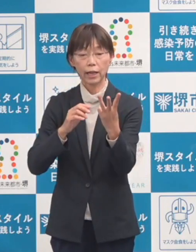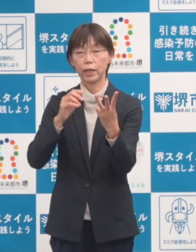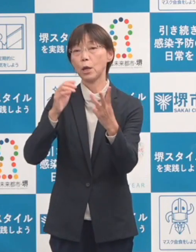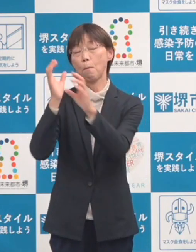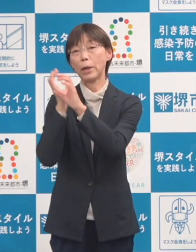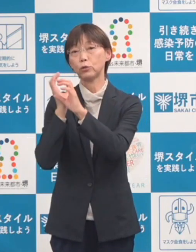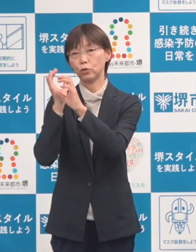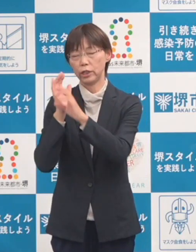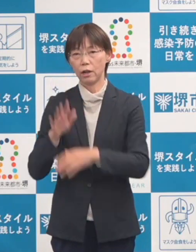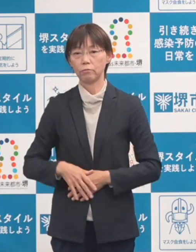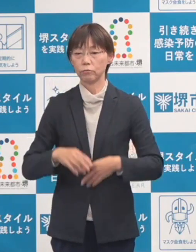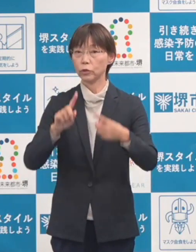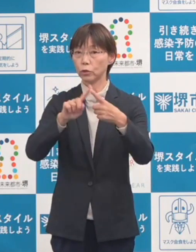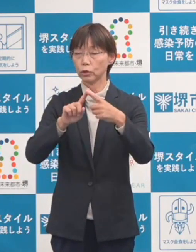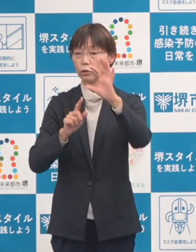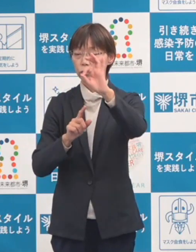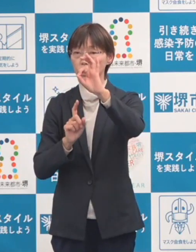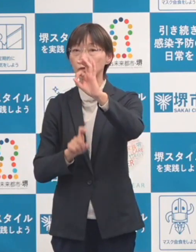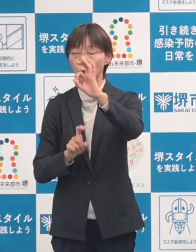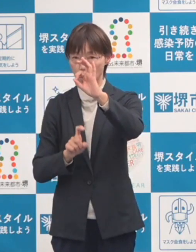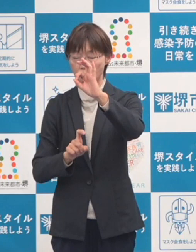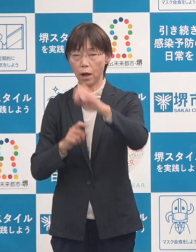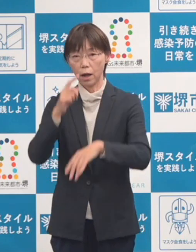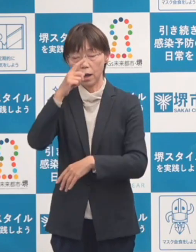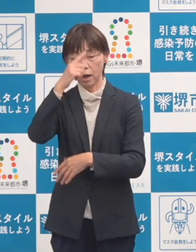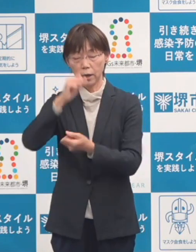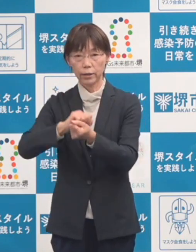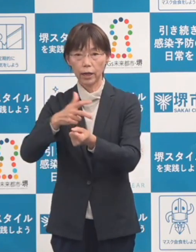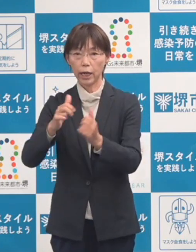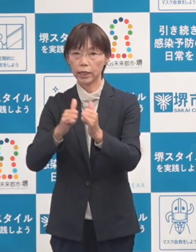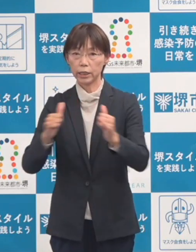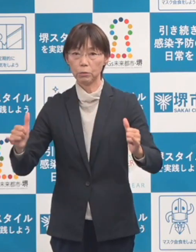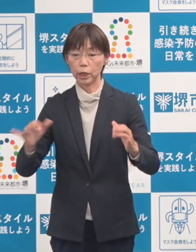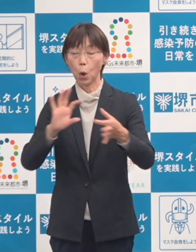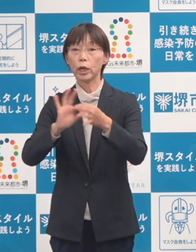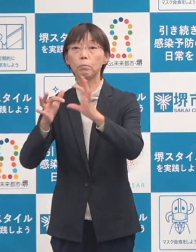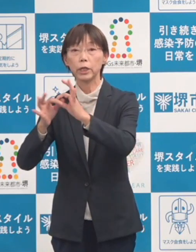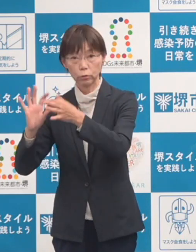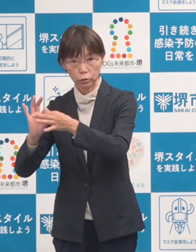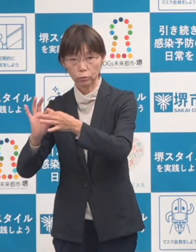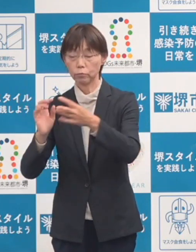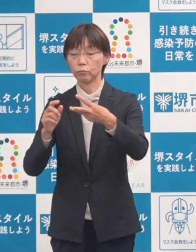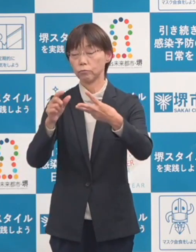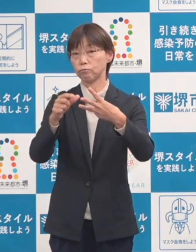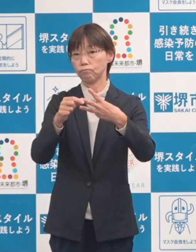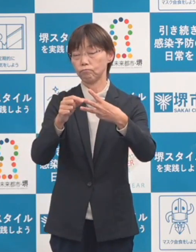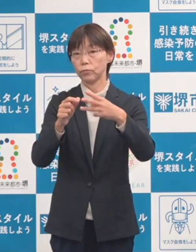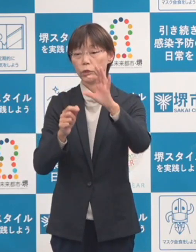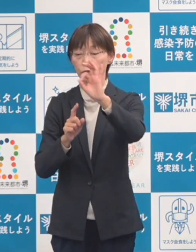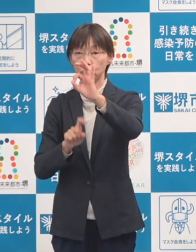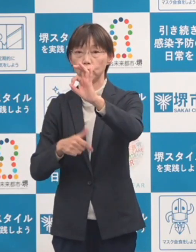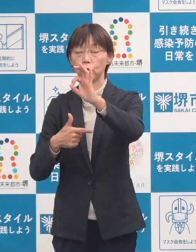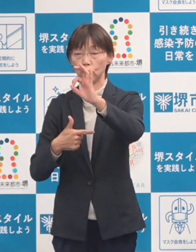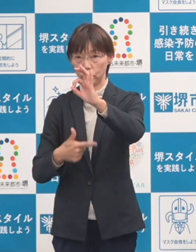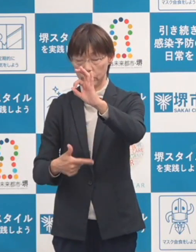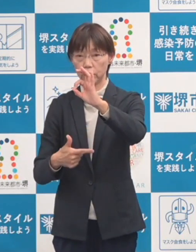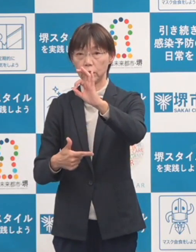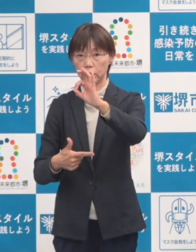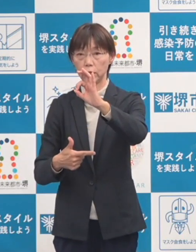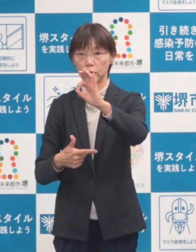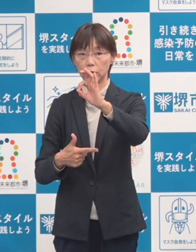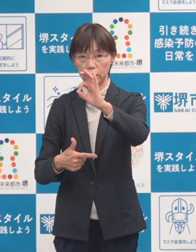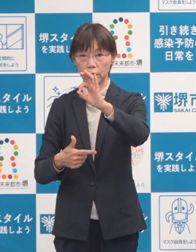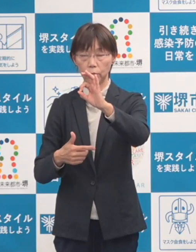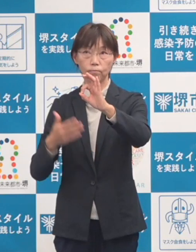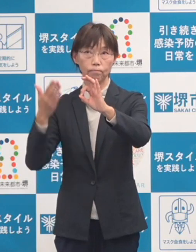、一つは10月10日に行われます堺市民オリンピック、そして10月16日第3週の